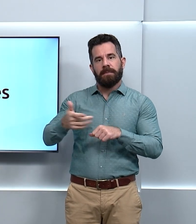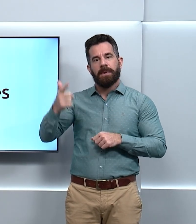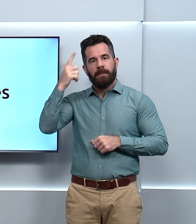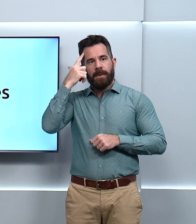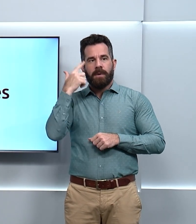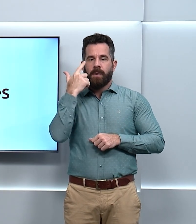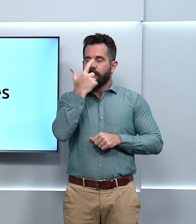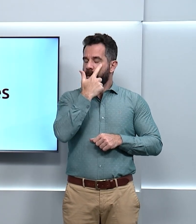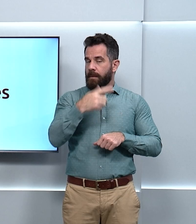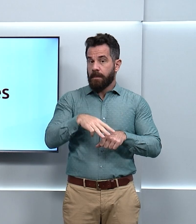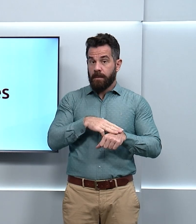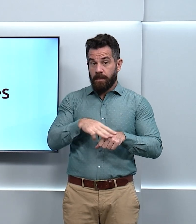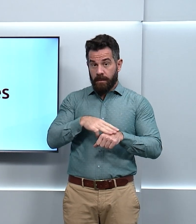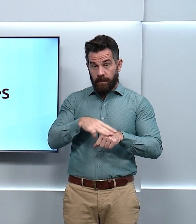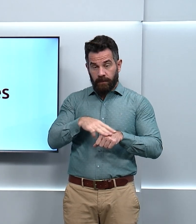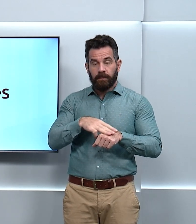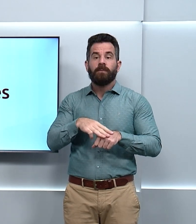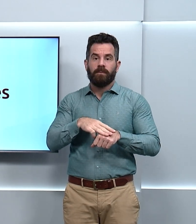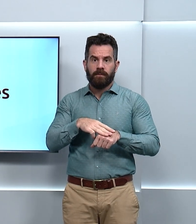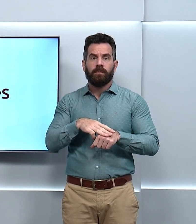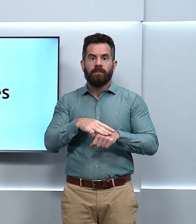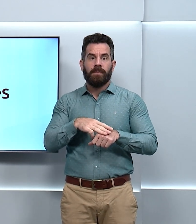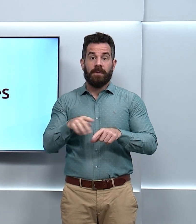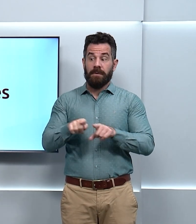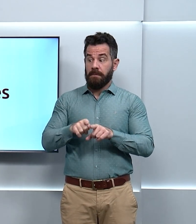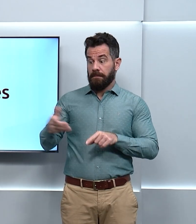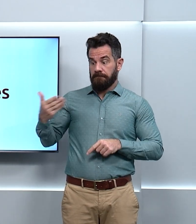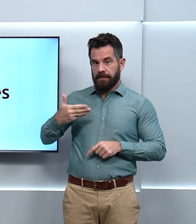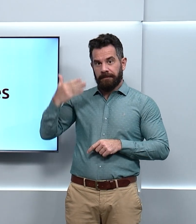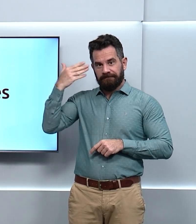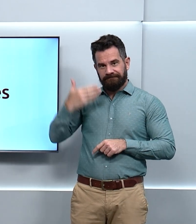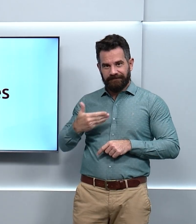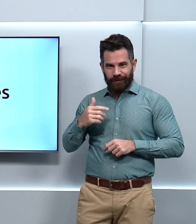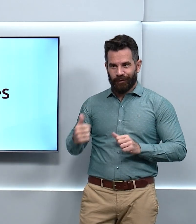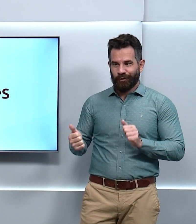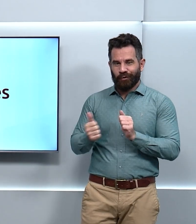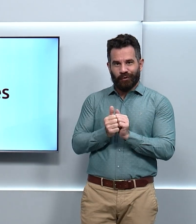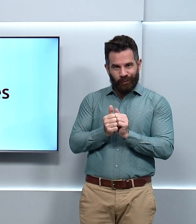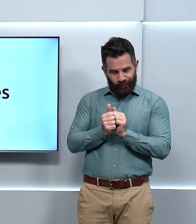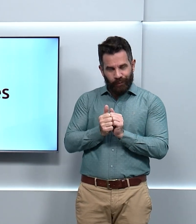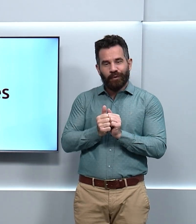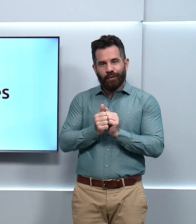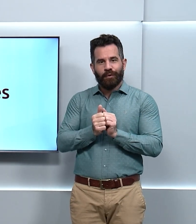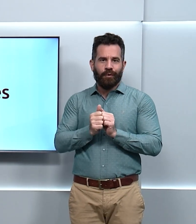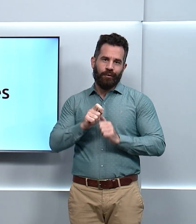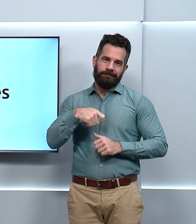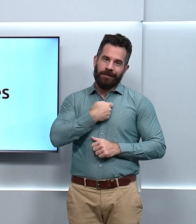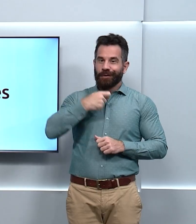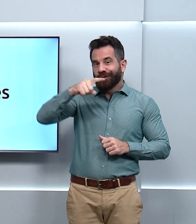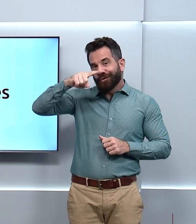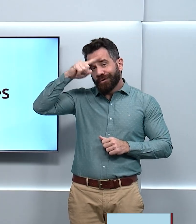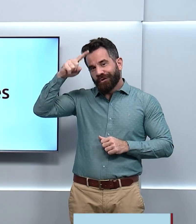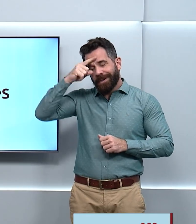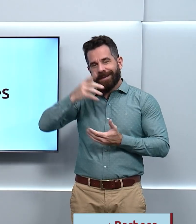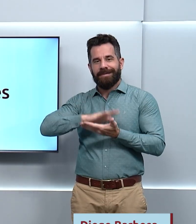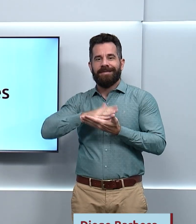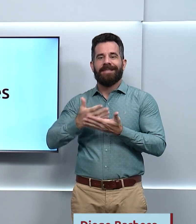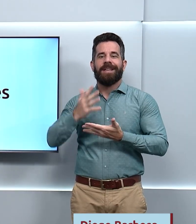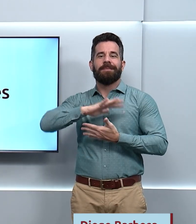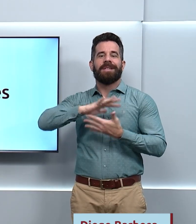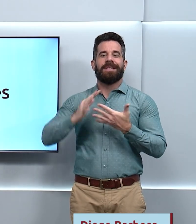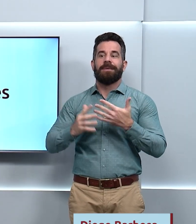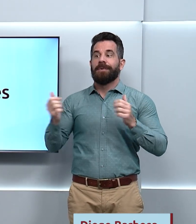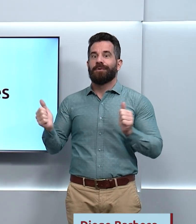e olhos castanhos, e ao meu lado esquerdo está o professor Diego Barbosa. Ele faz a interpretação